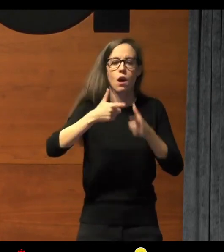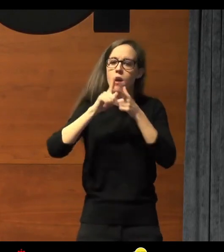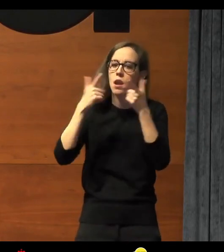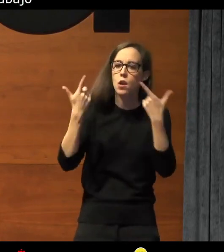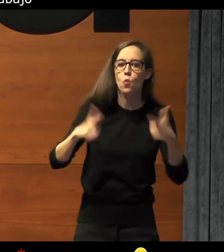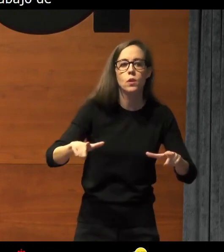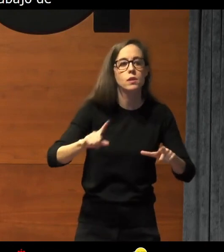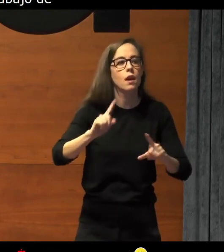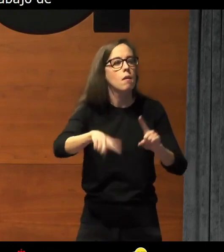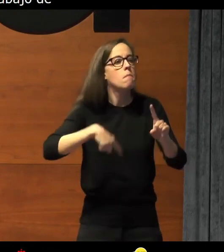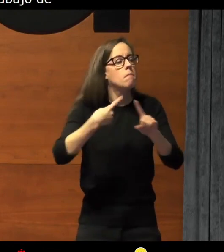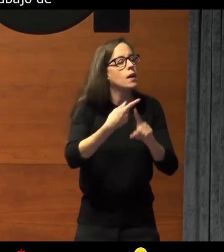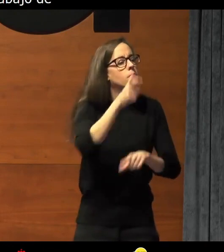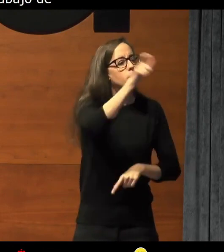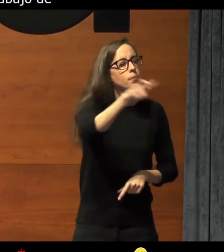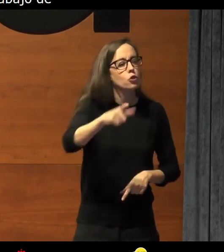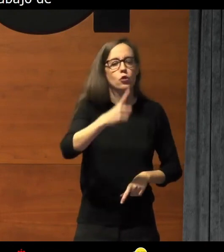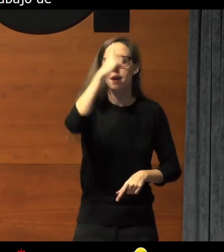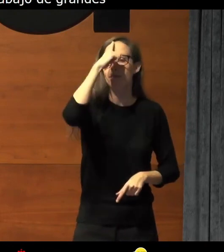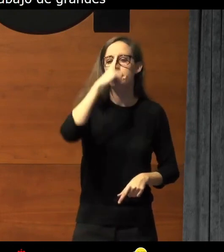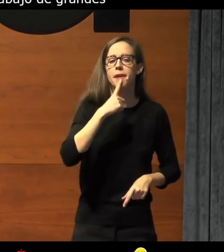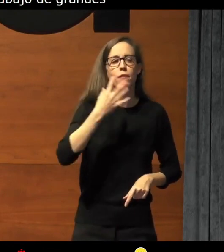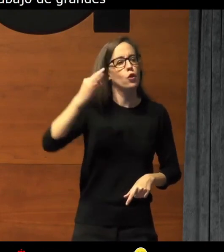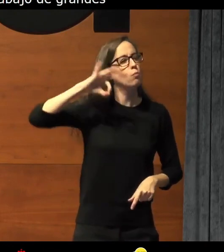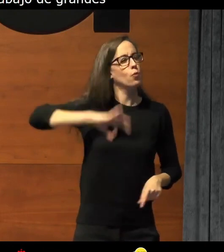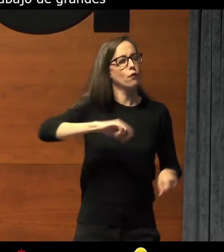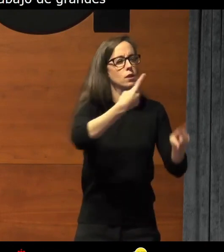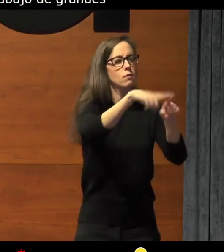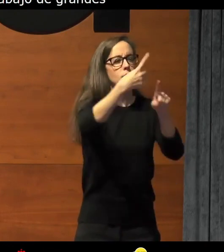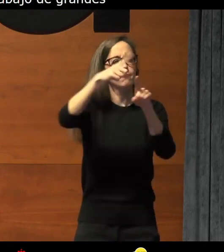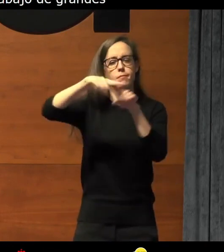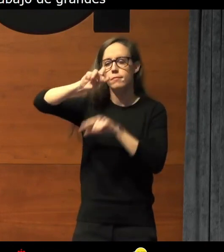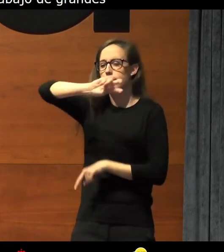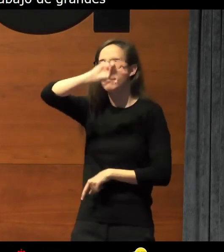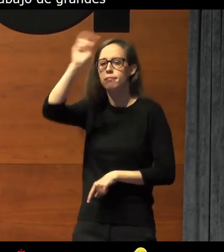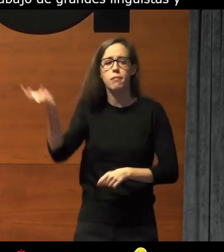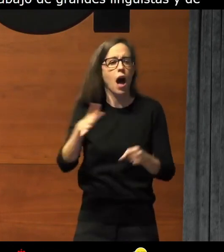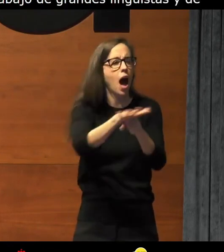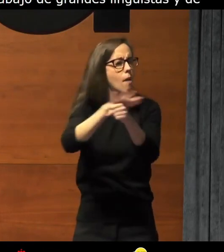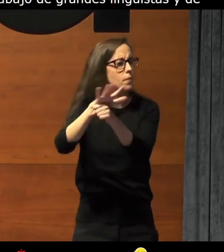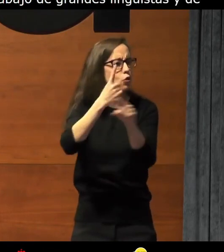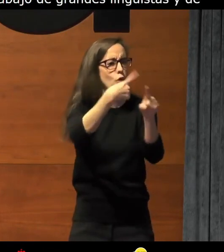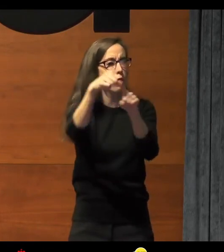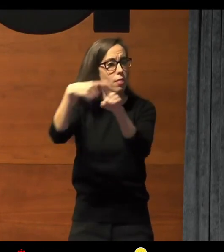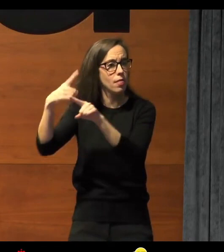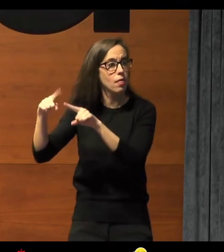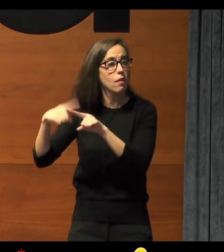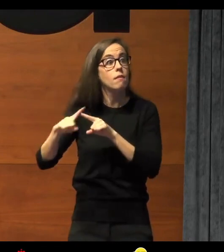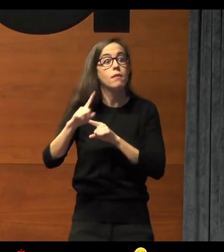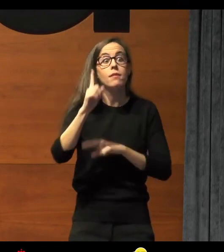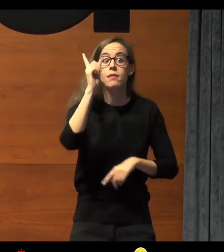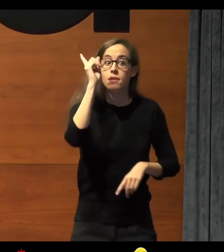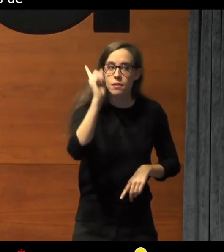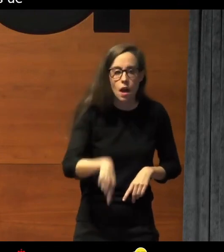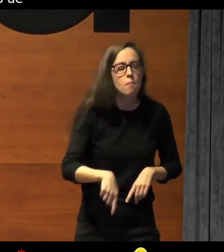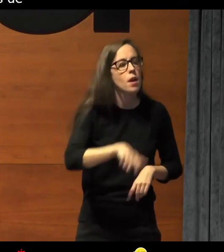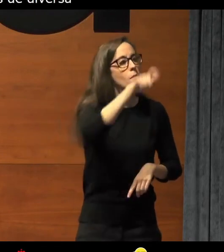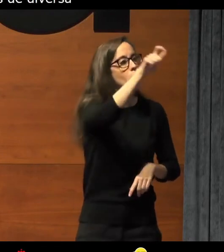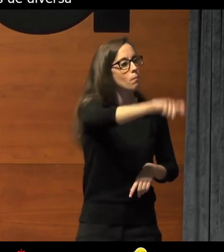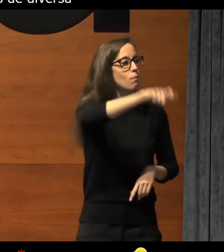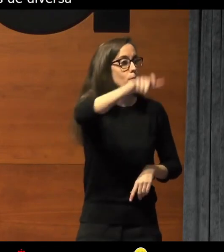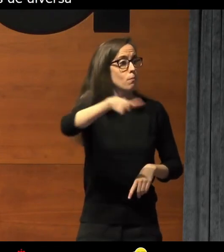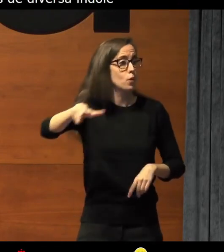de otros muchos profesionales implicados de muy diversa índole, así como de muchos ciudadanos